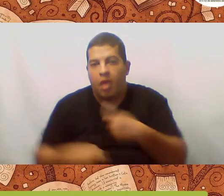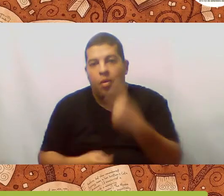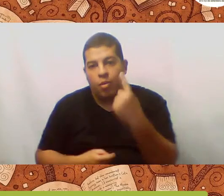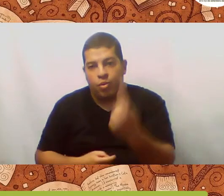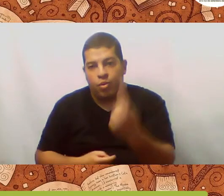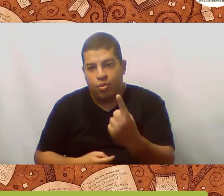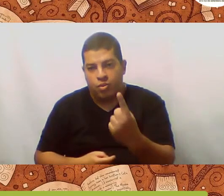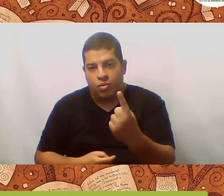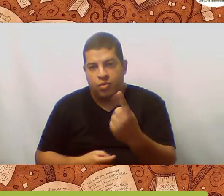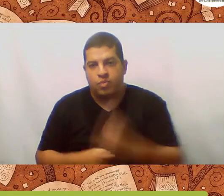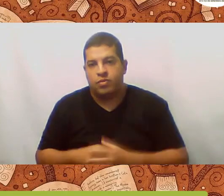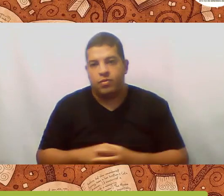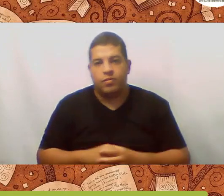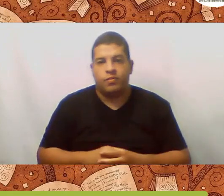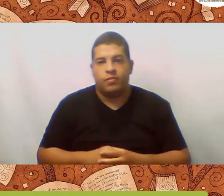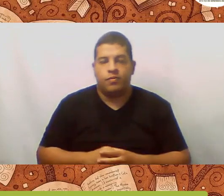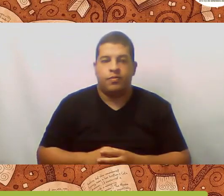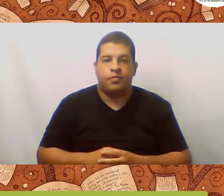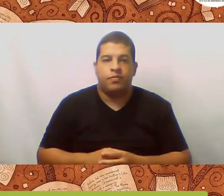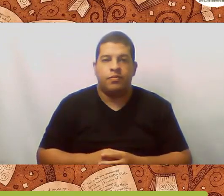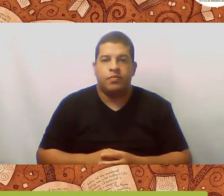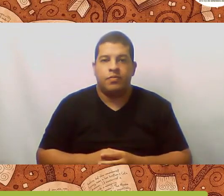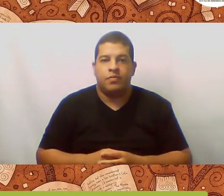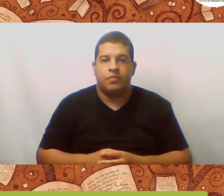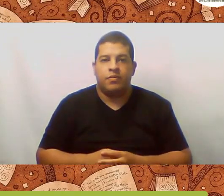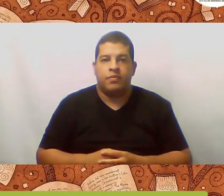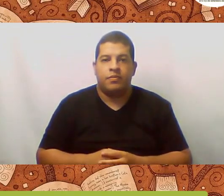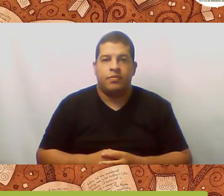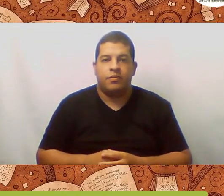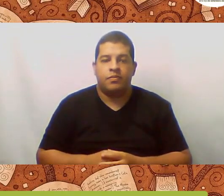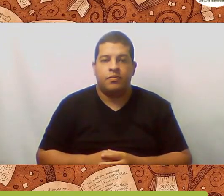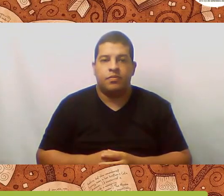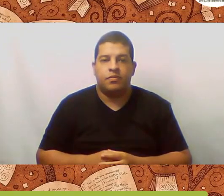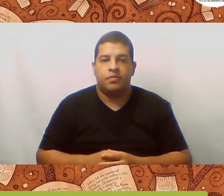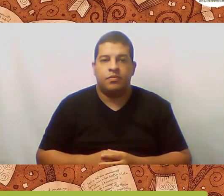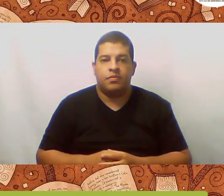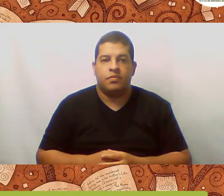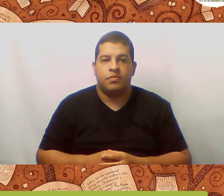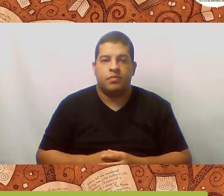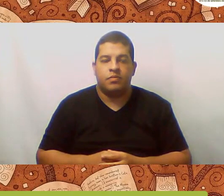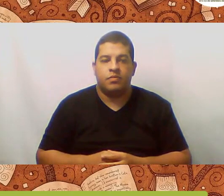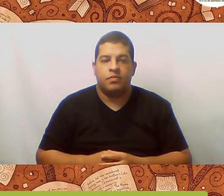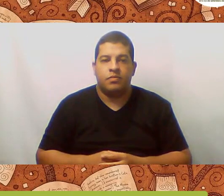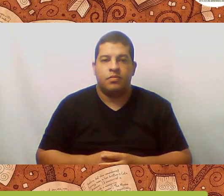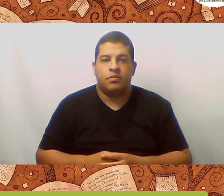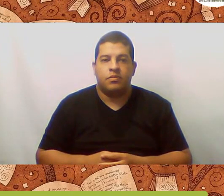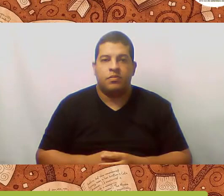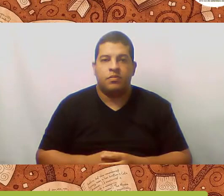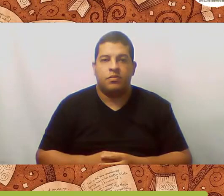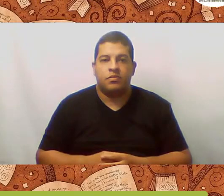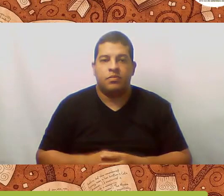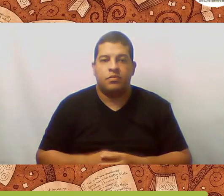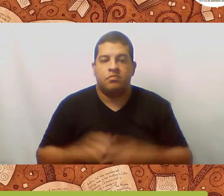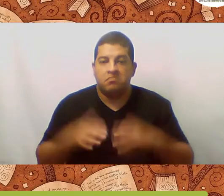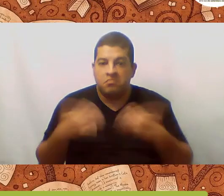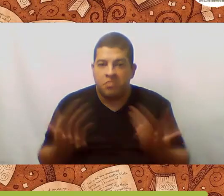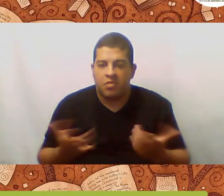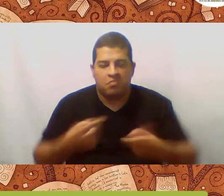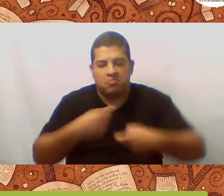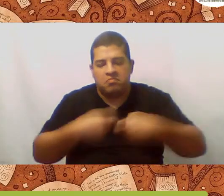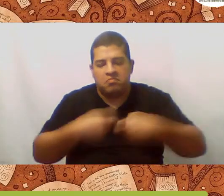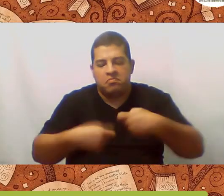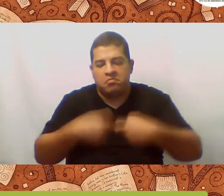que levou, né, a essa passagem da teoria do sexo único, que prevaleceu na